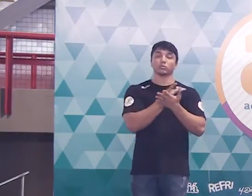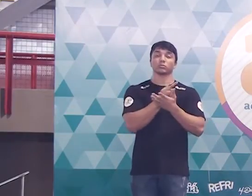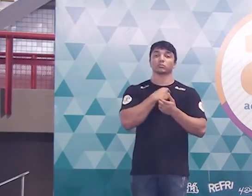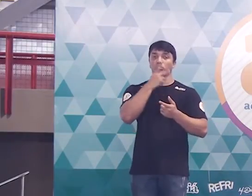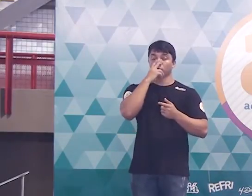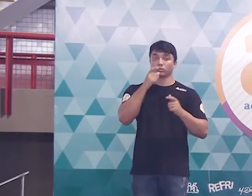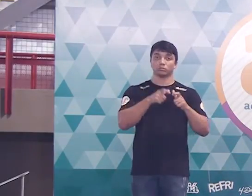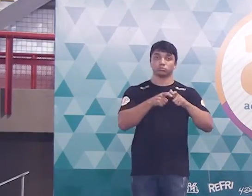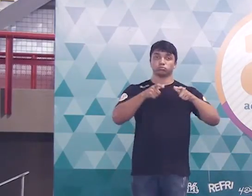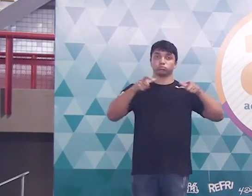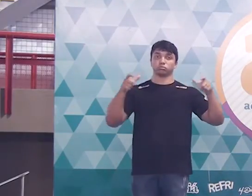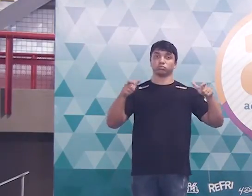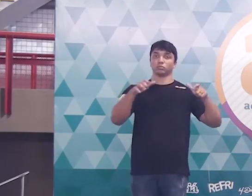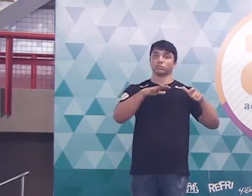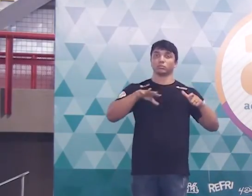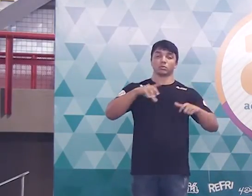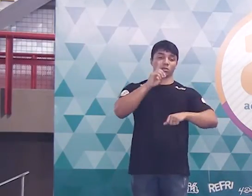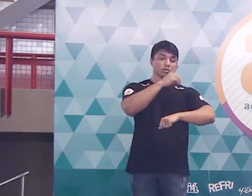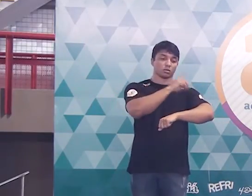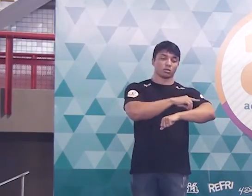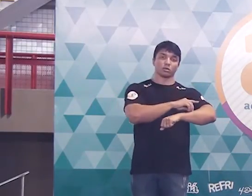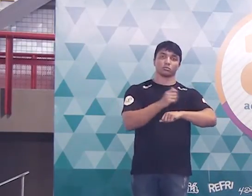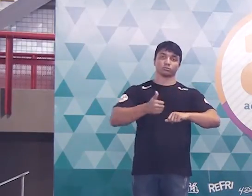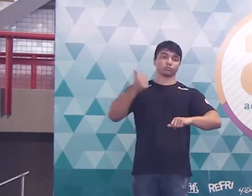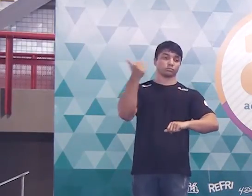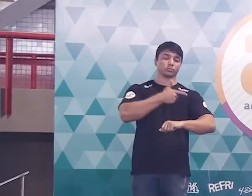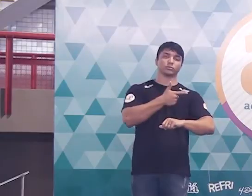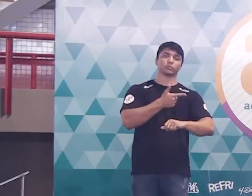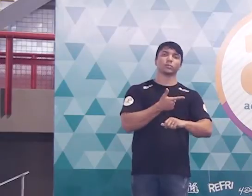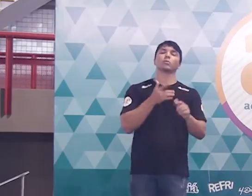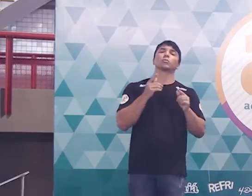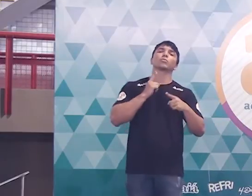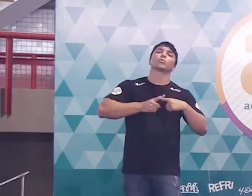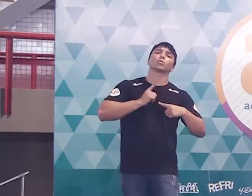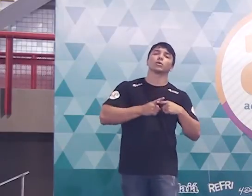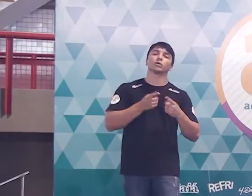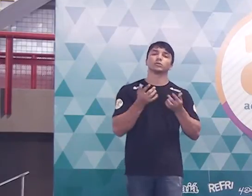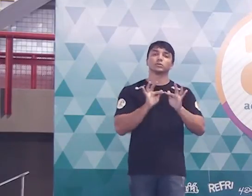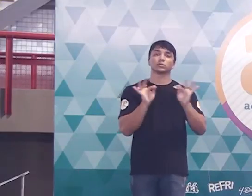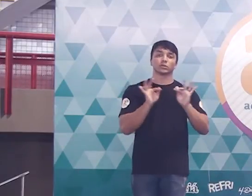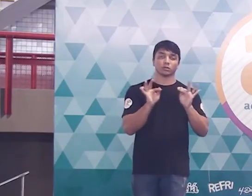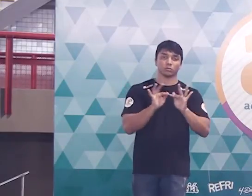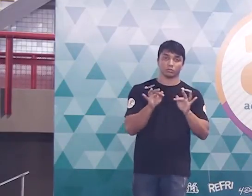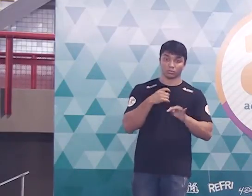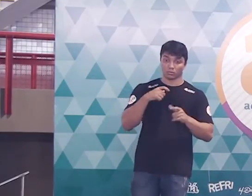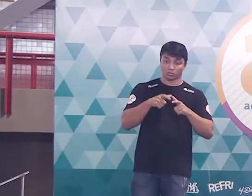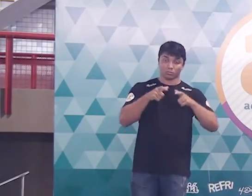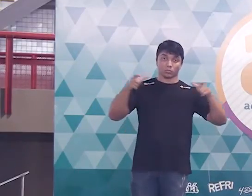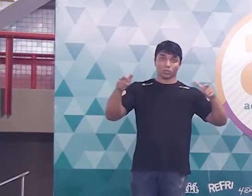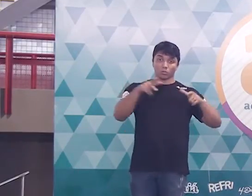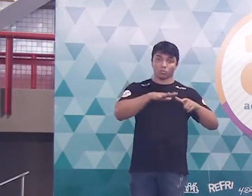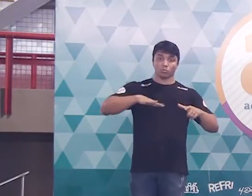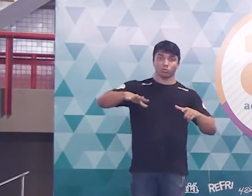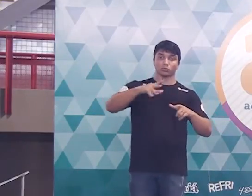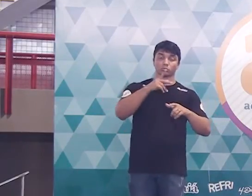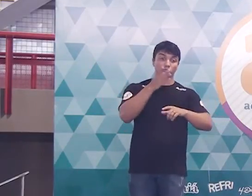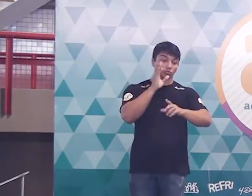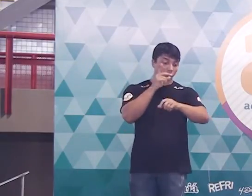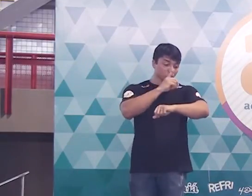tornar maior do que o número de casos de dengue. O motivo é muito simples. A maior parte da população já teve